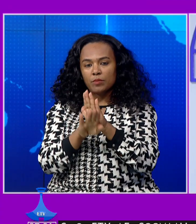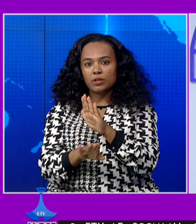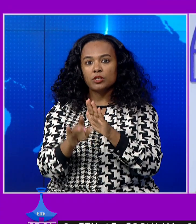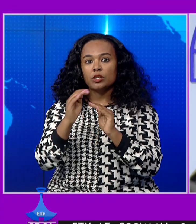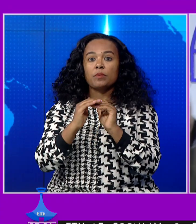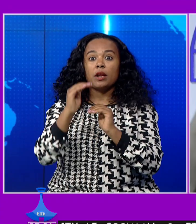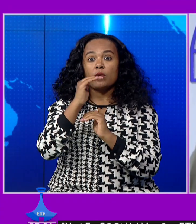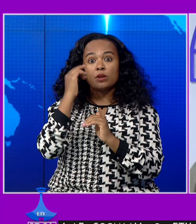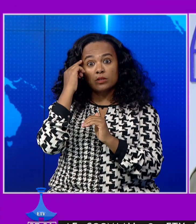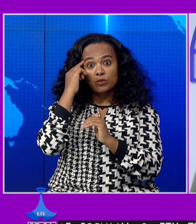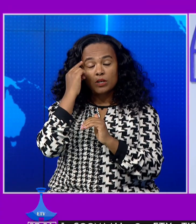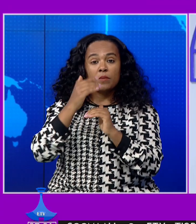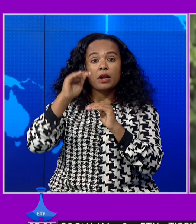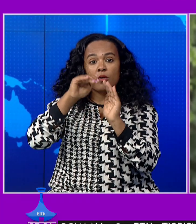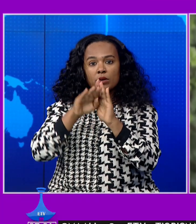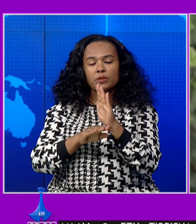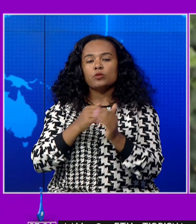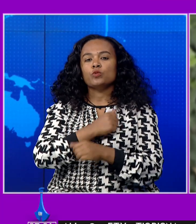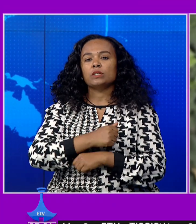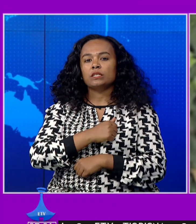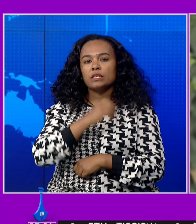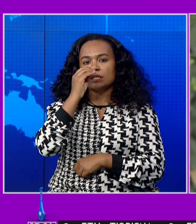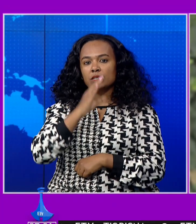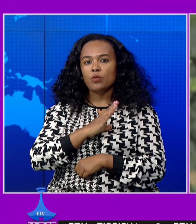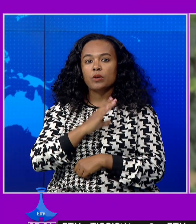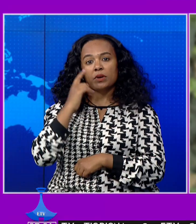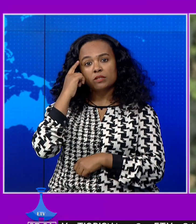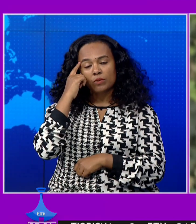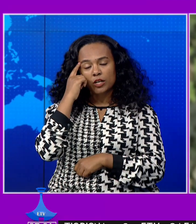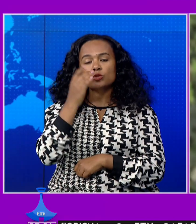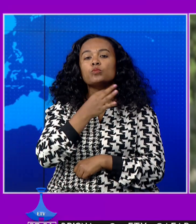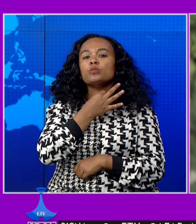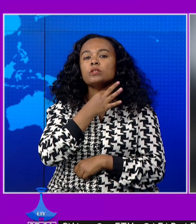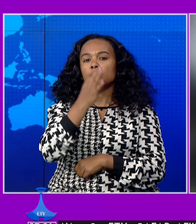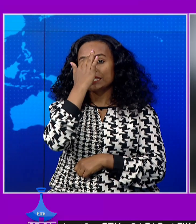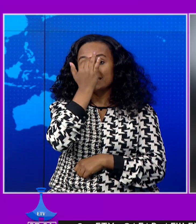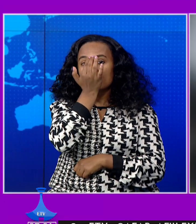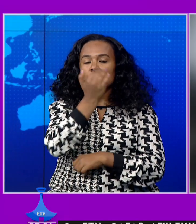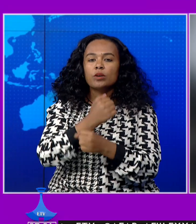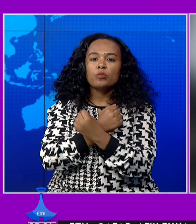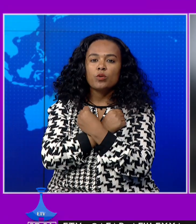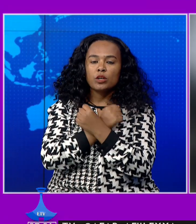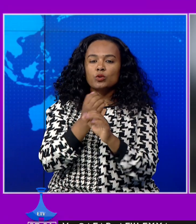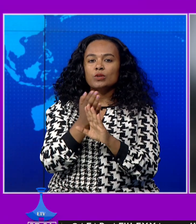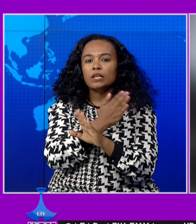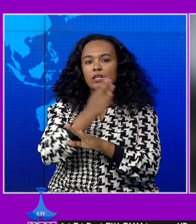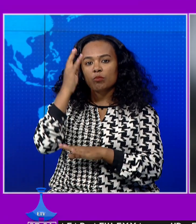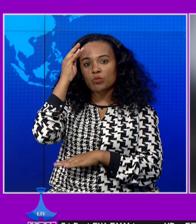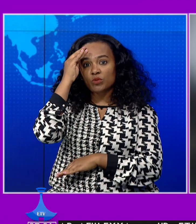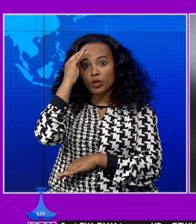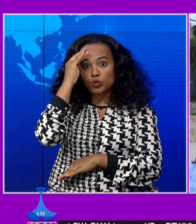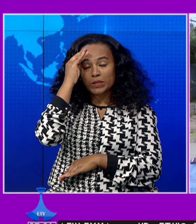ያክብር፣ የበራው ለበታችሁ ይዘን። ሰው የሚሳሳላቸው ሙስሊም ክርስቲያኑ የሚወዳቸውን ተቀዳሚ ሙፍቲ ሀጂ